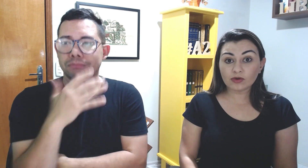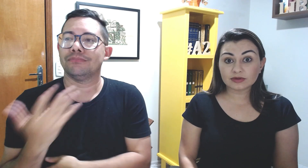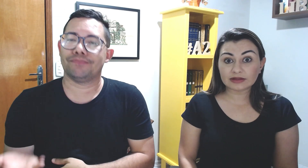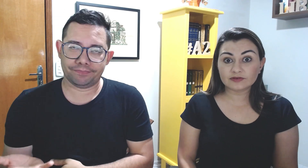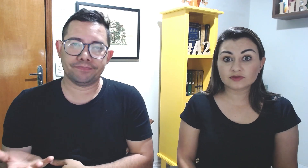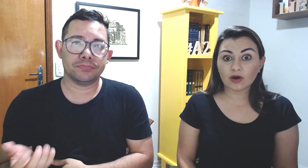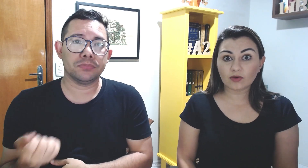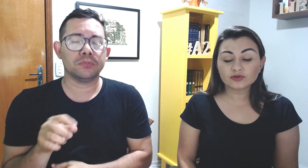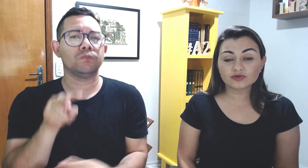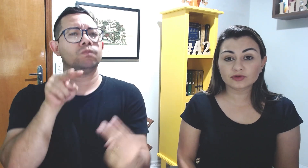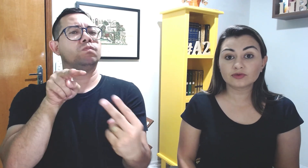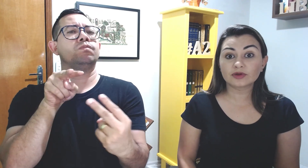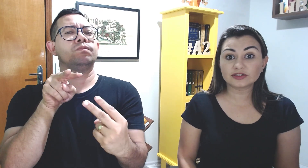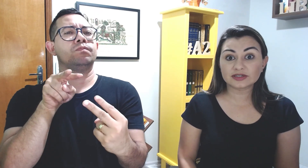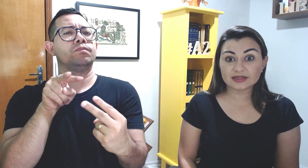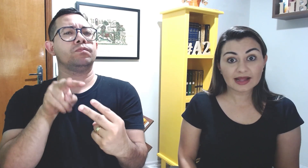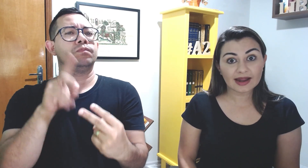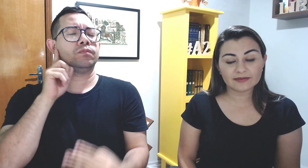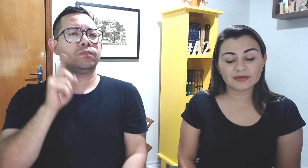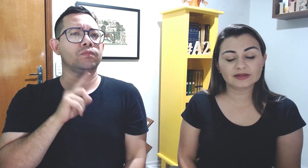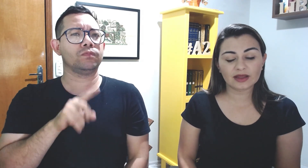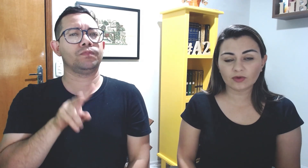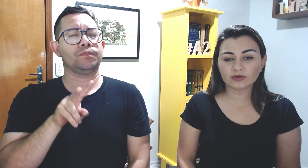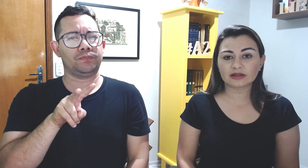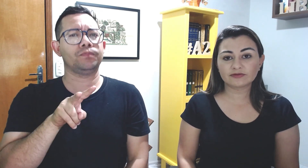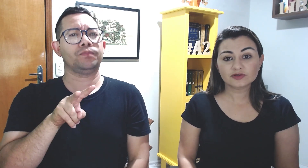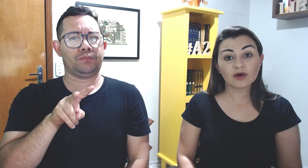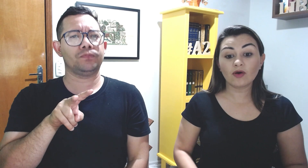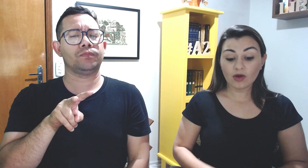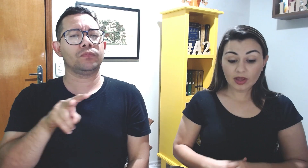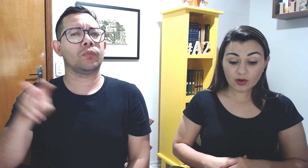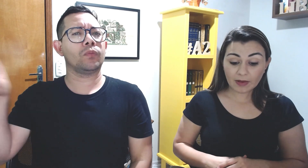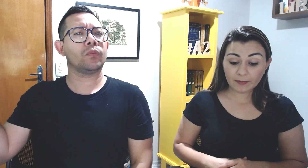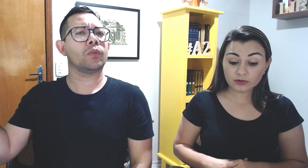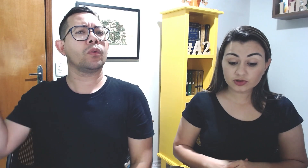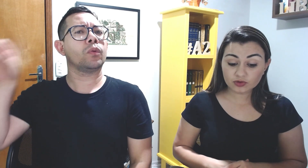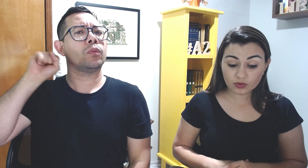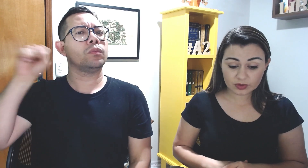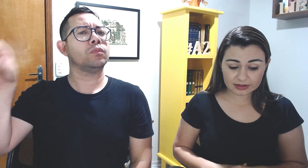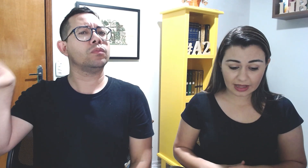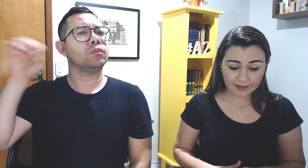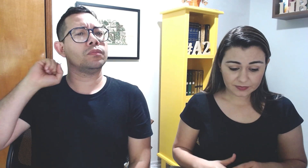mantenha o contato visual com o surdo durante esse delay. Mantenha o contato visual e uma